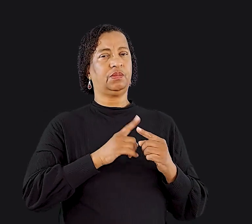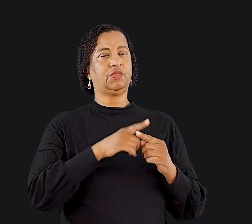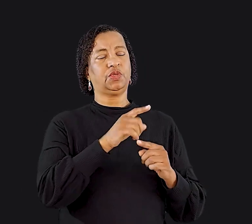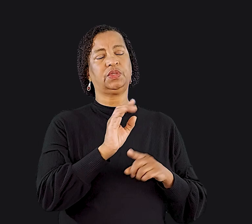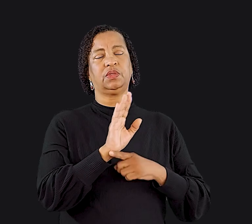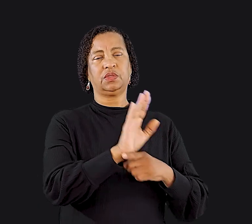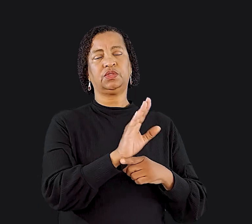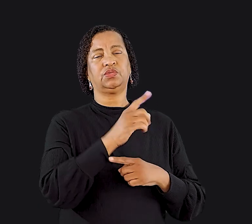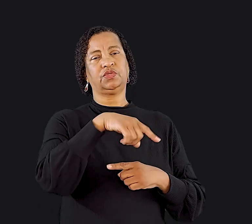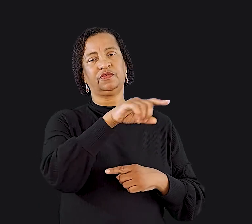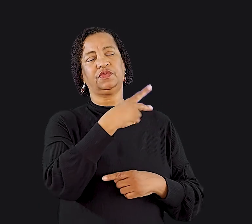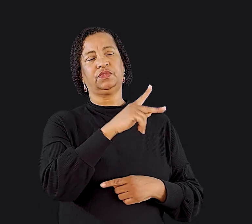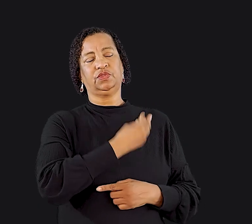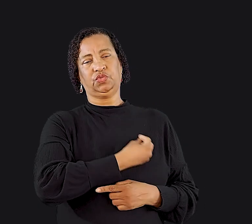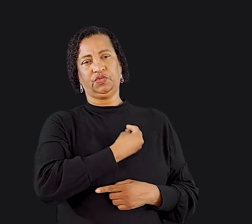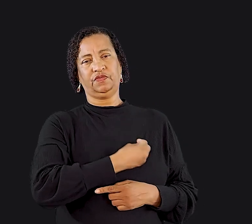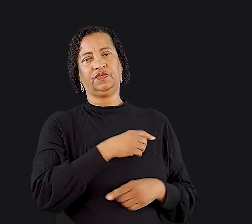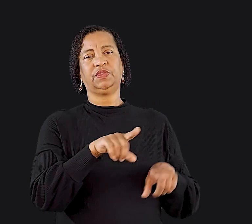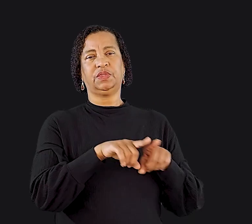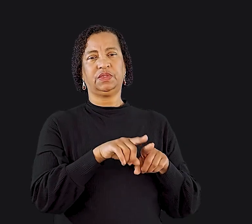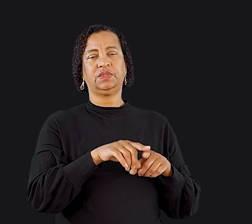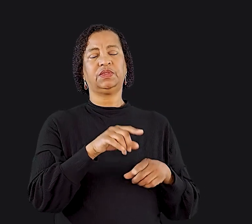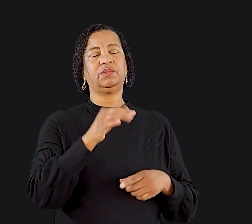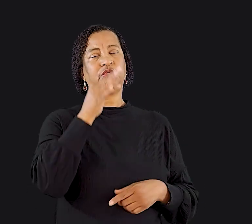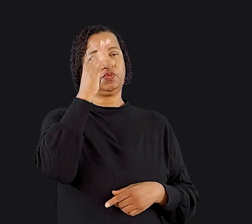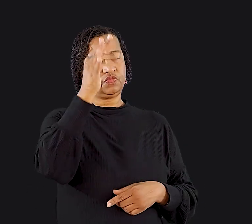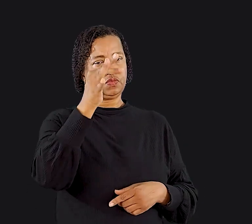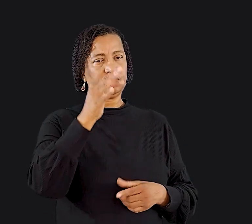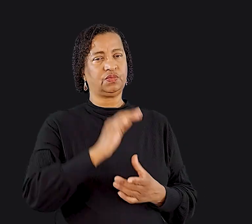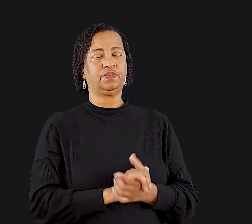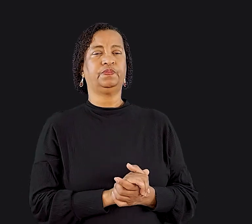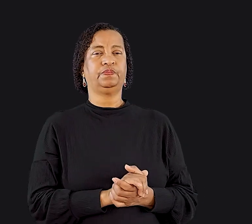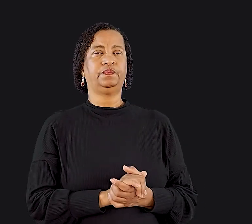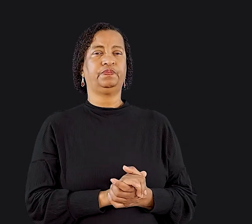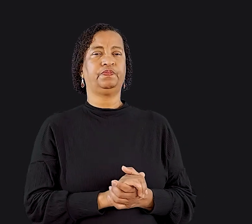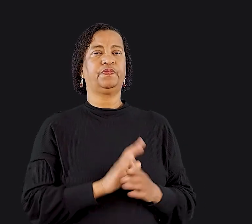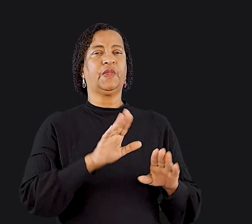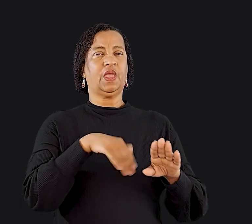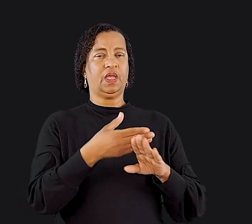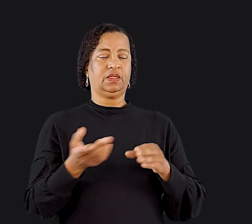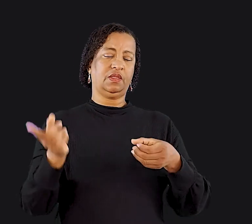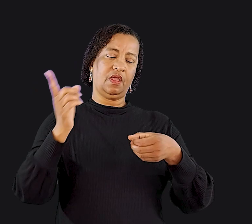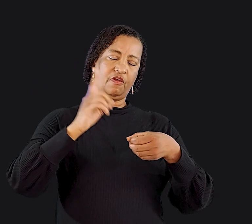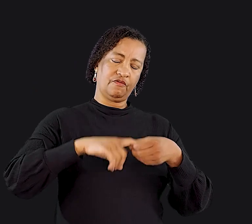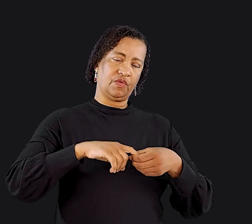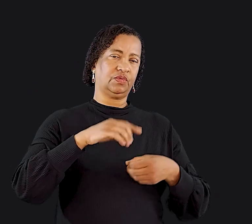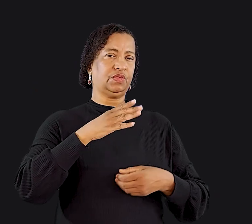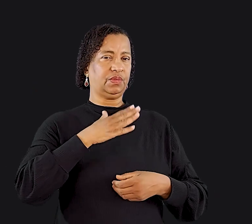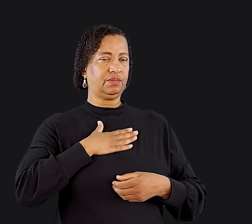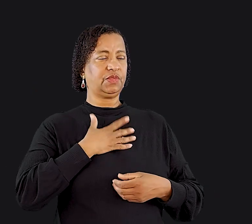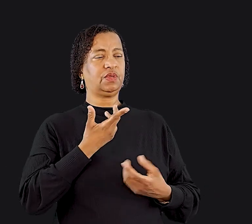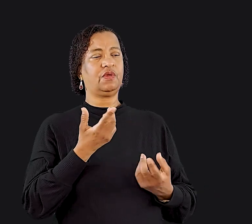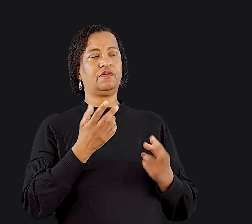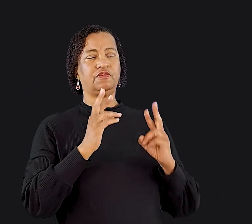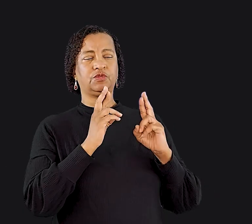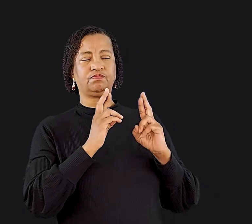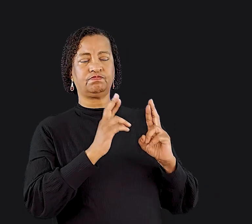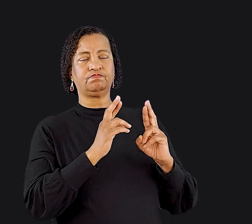porque isso o ajudará nesta vida e também na vida que está por vir. Até a minha volta, concentre-se nas suas leituras